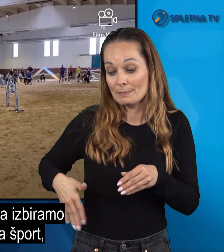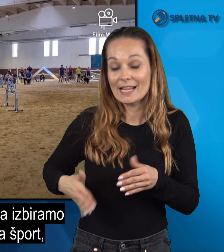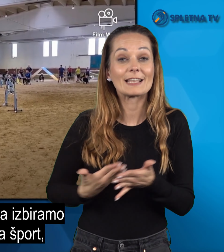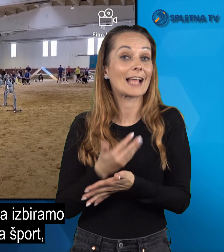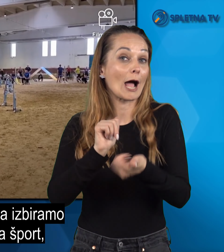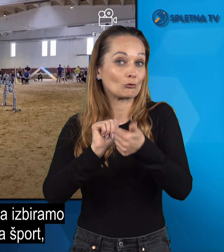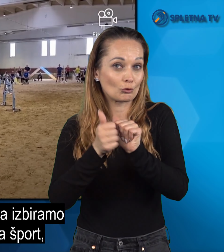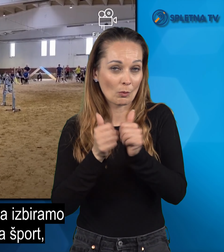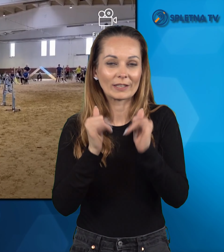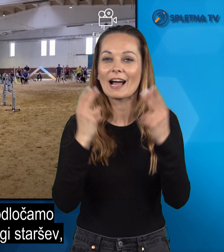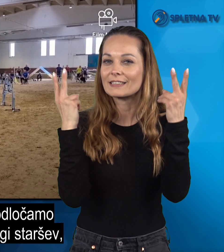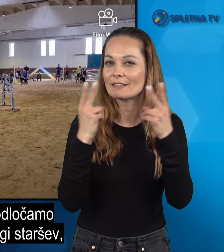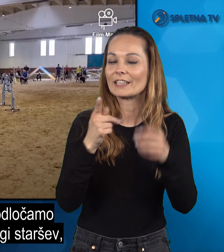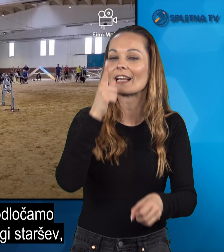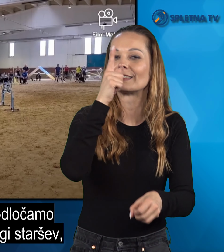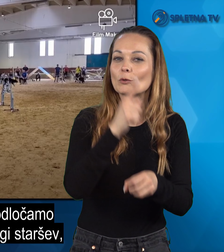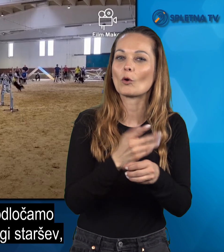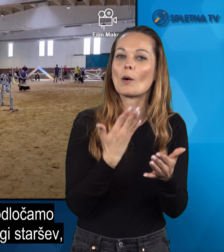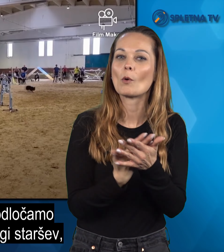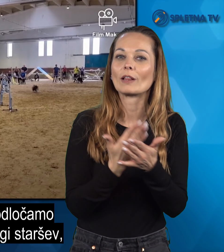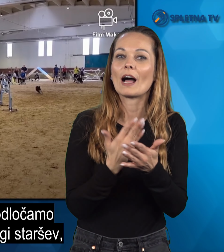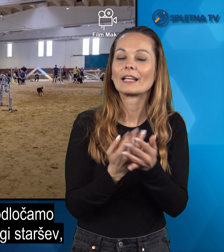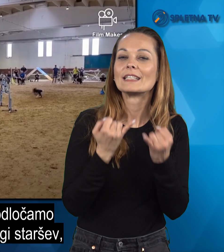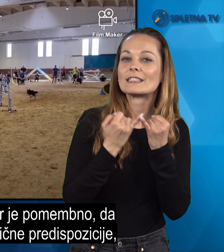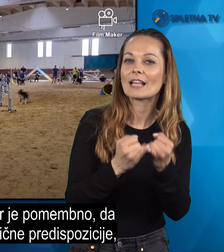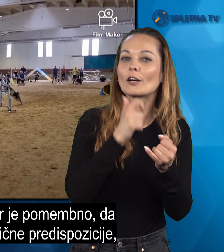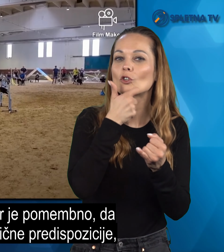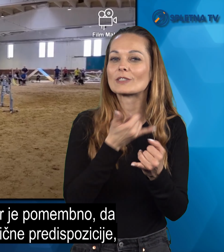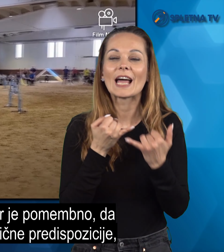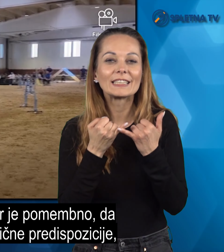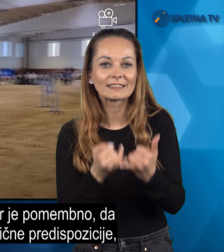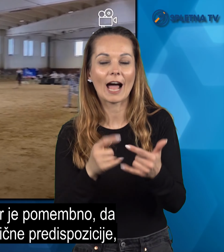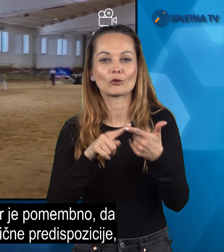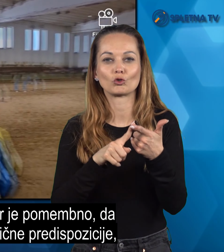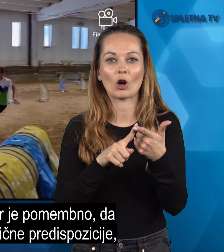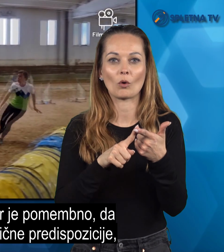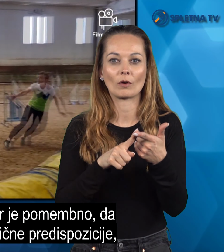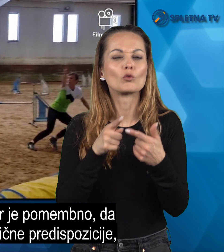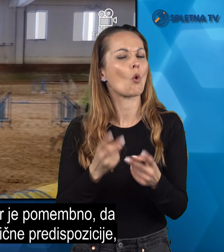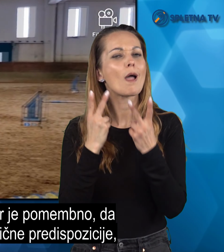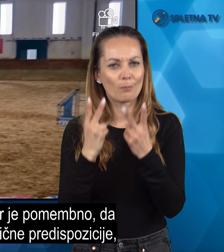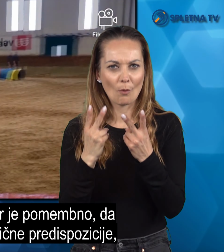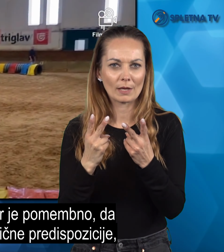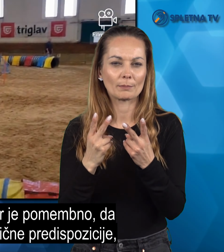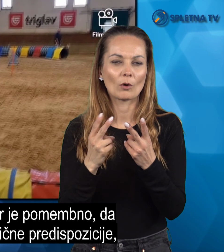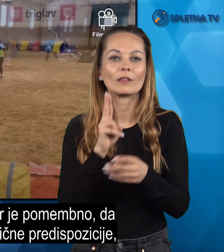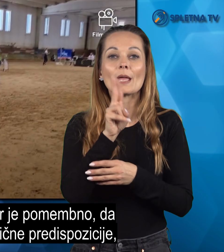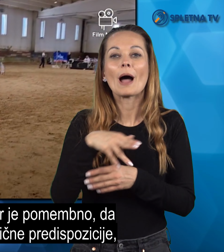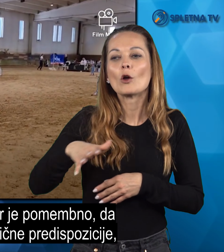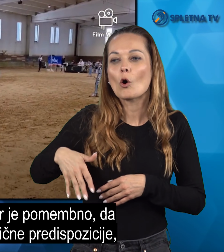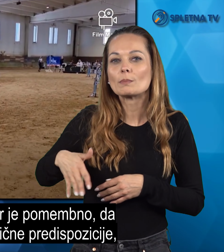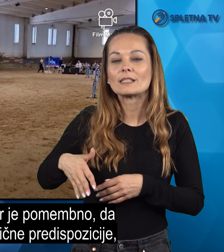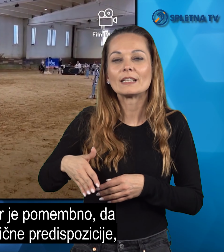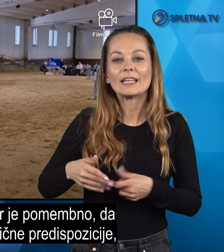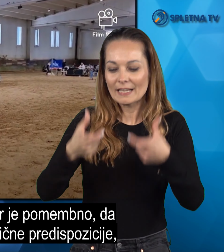za šport, seveda se pa odločamo na podlagi staršev, starih staršev, ker je pomembno, da imajo